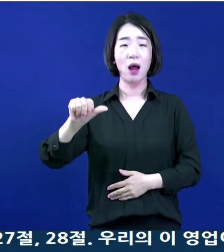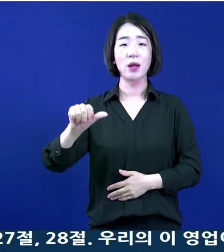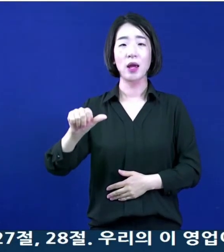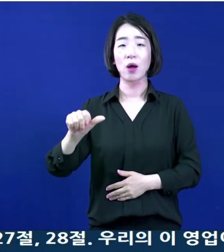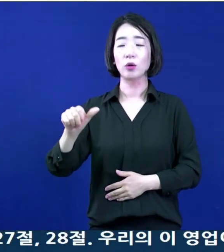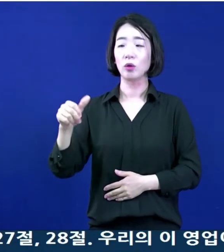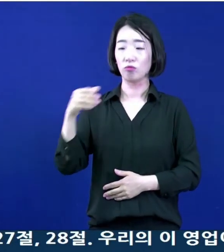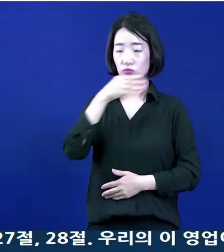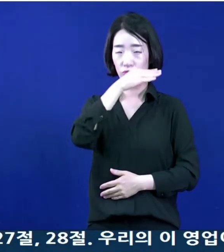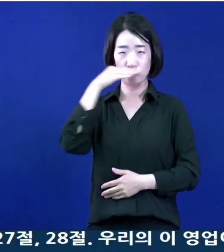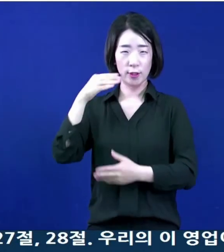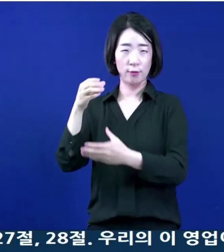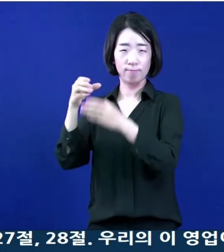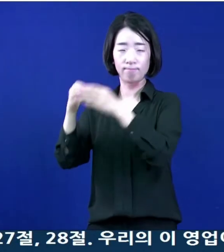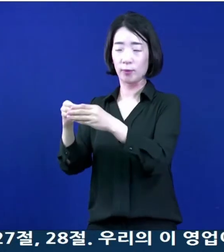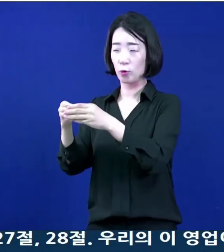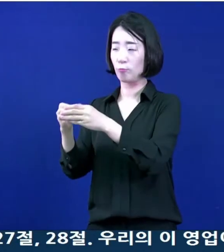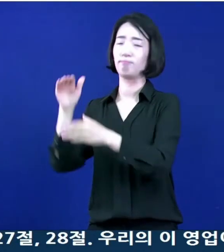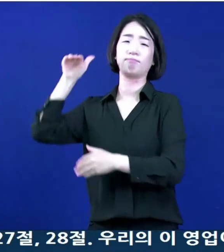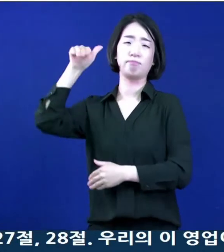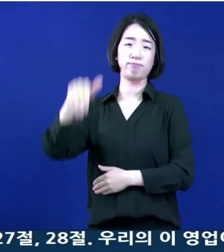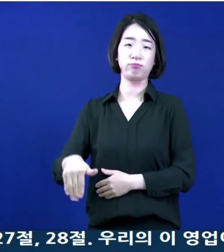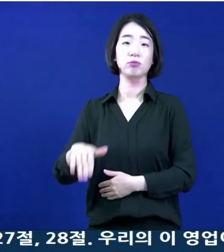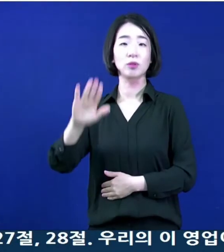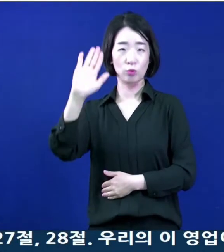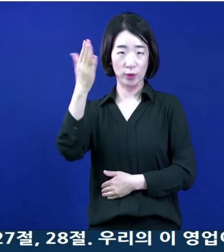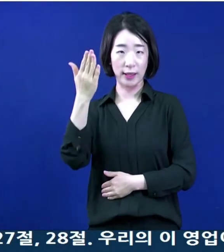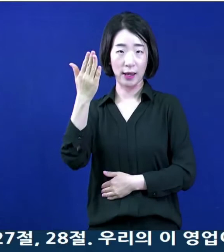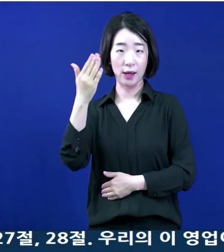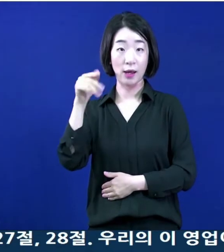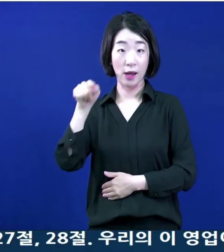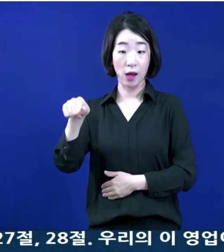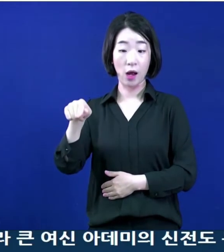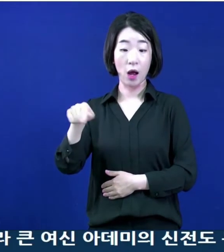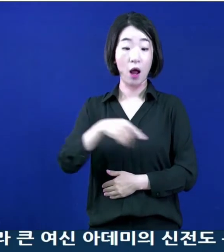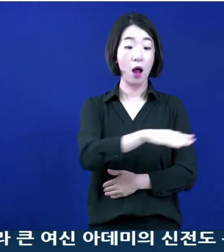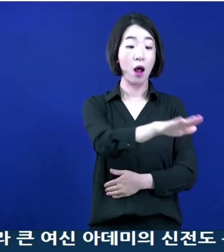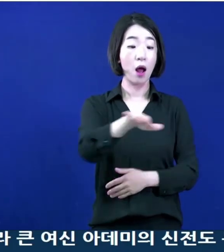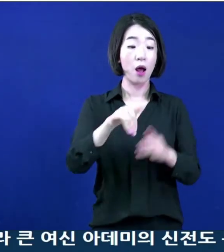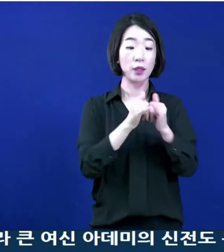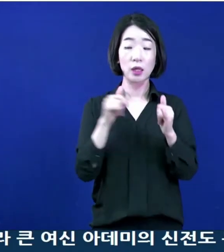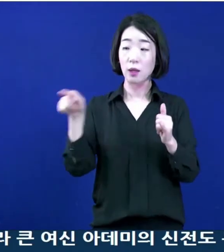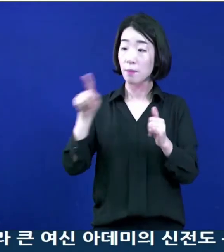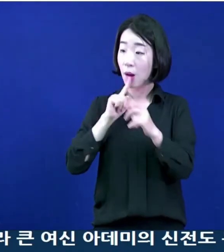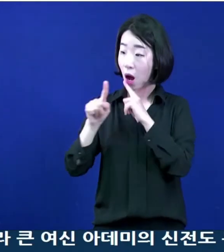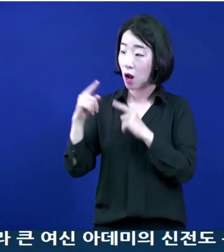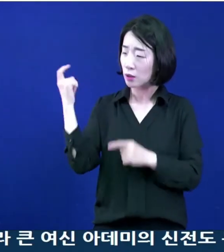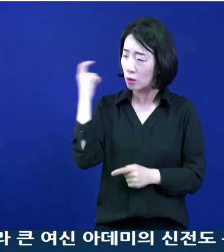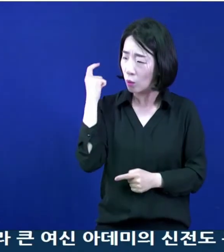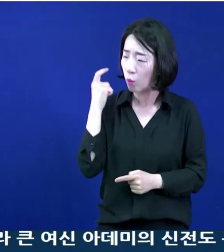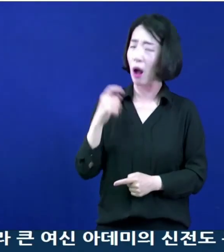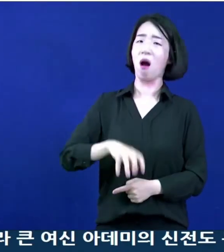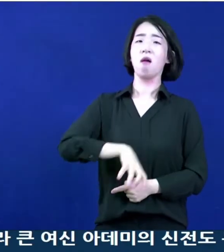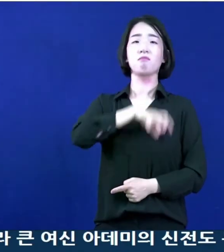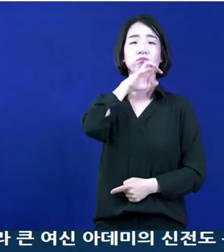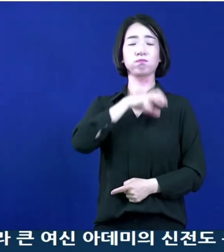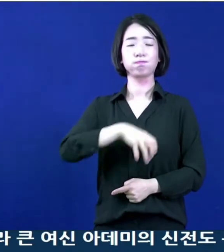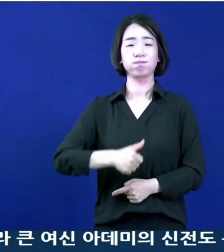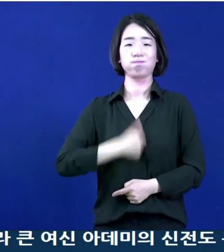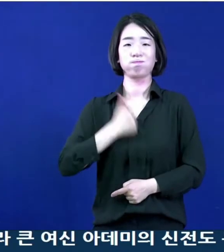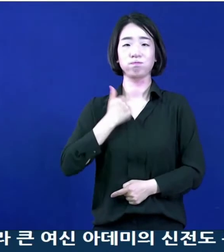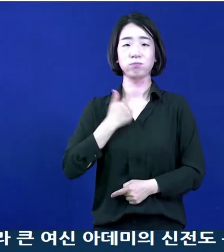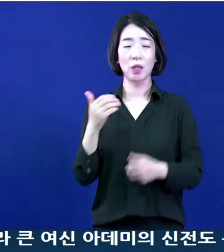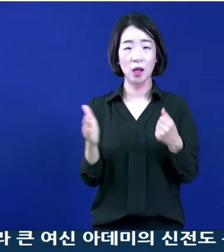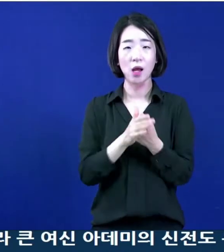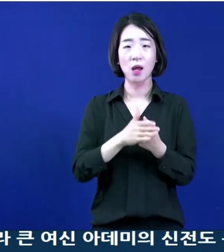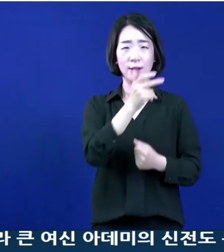위엄도 떨어질까 하더라. 계속 그들이 이 말을 듣고 분노가 가득하여 외쳐 이르되 크다